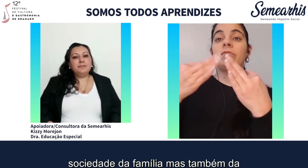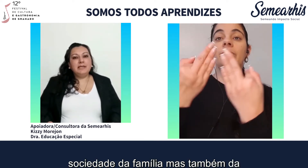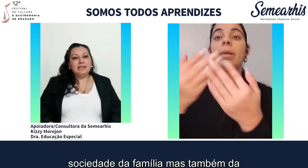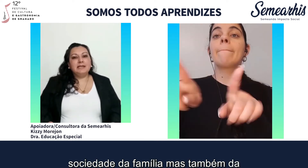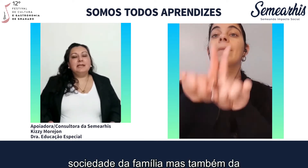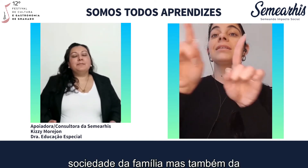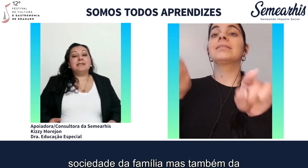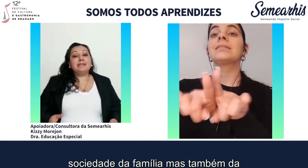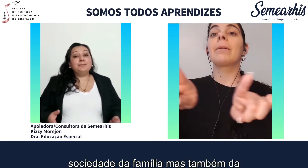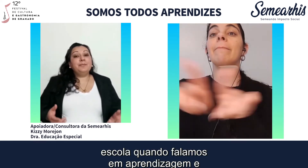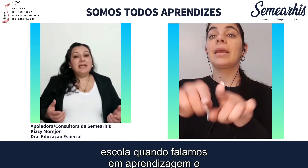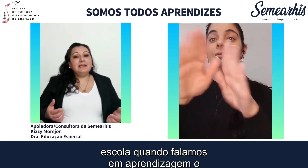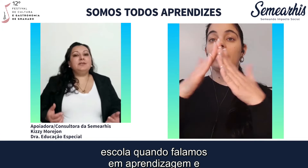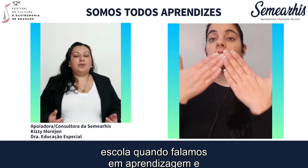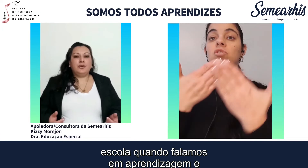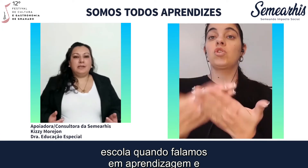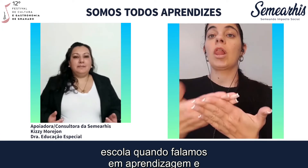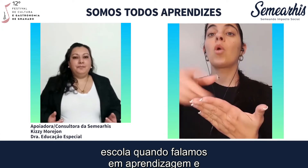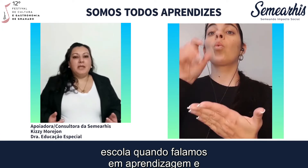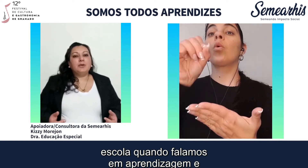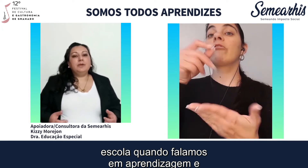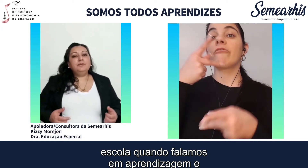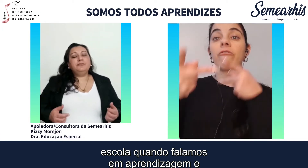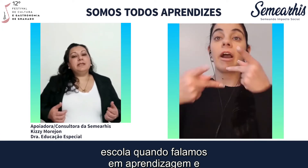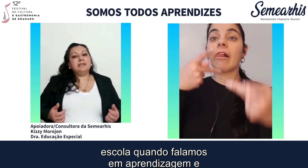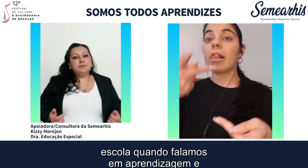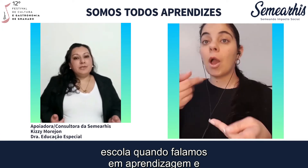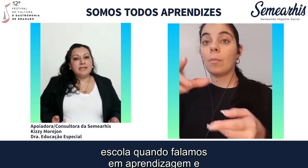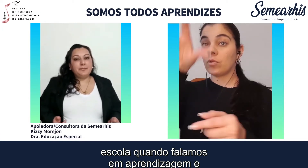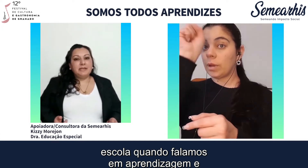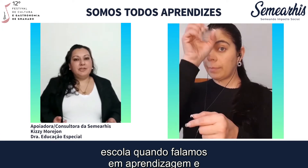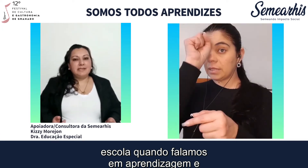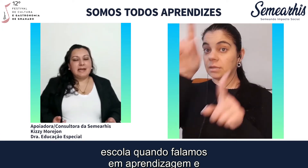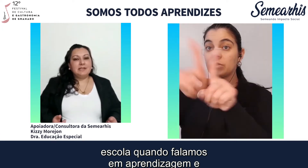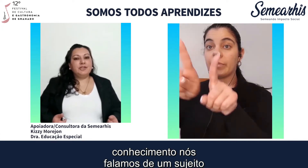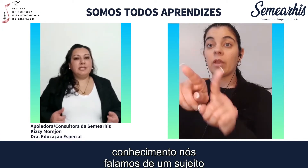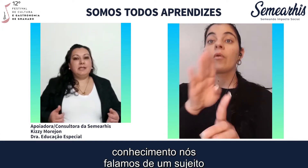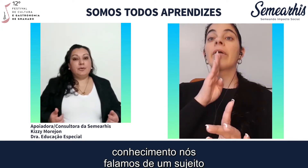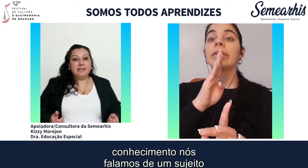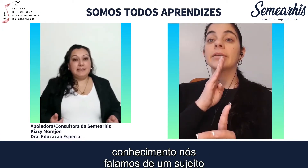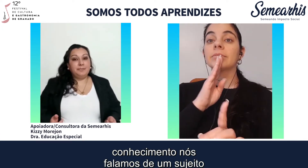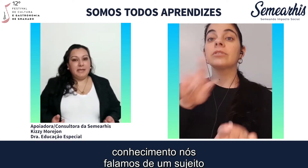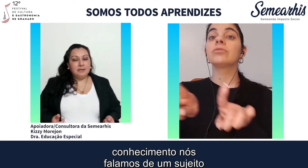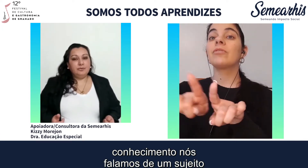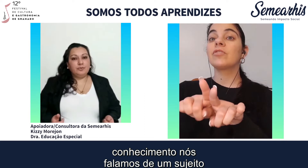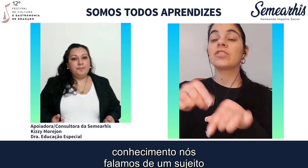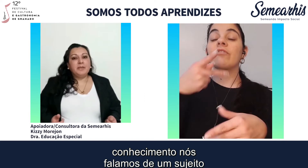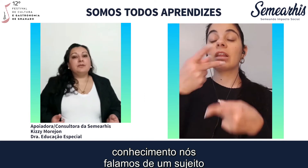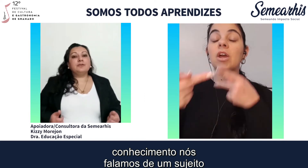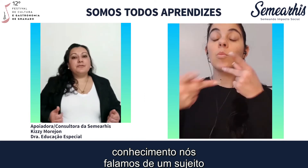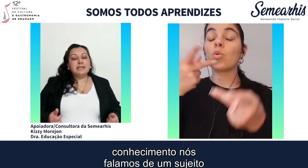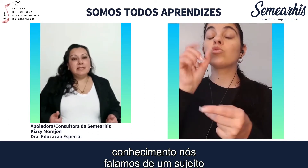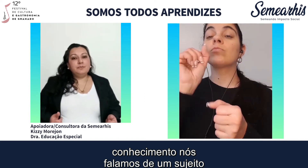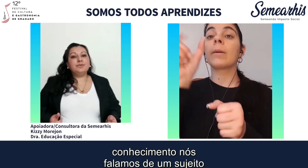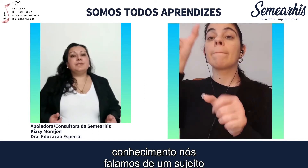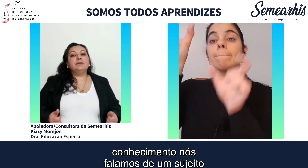e da família, mas também da escola. Quando falamos em aprendizagem e conhecimento,